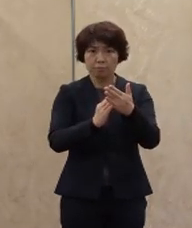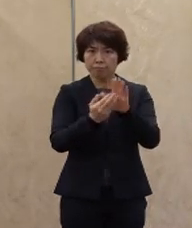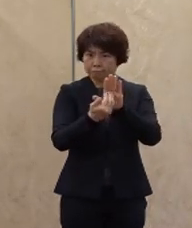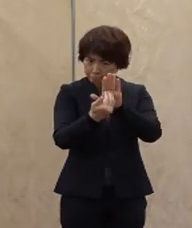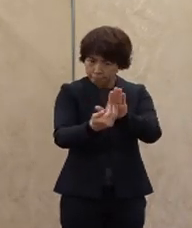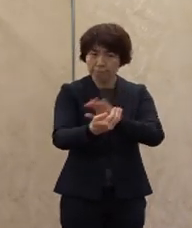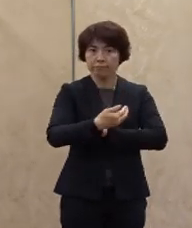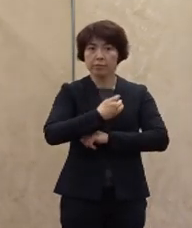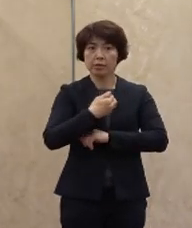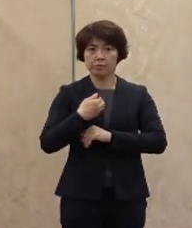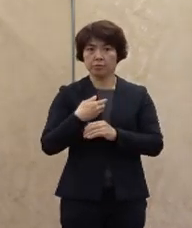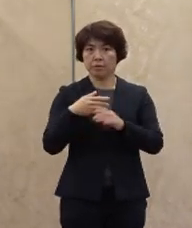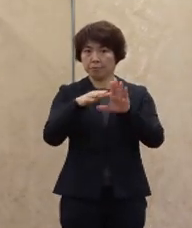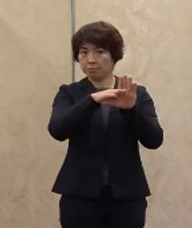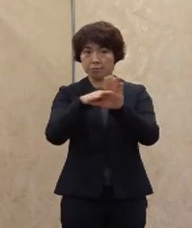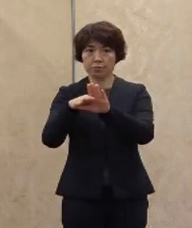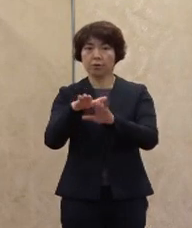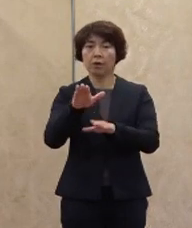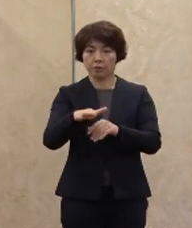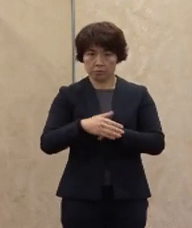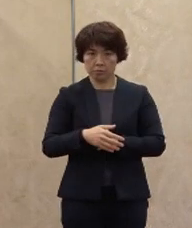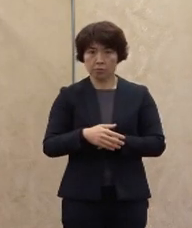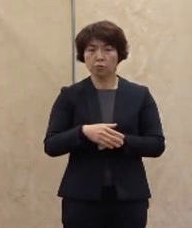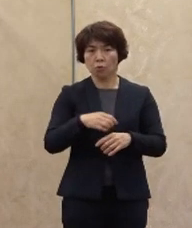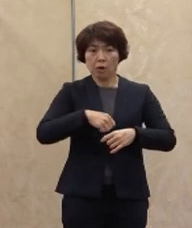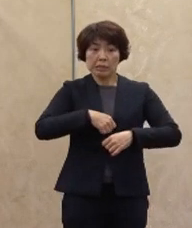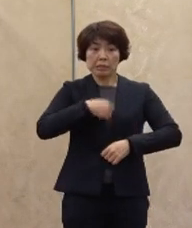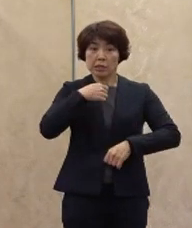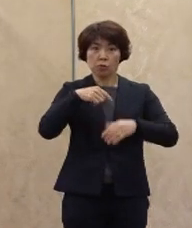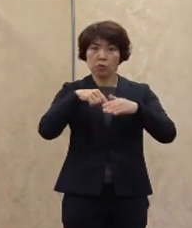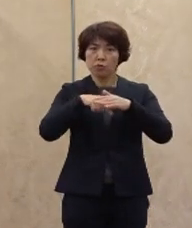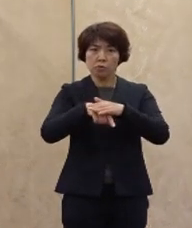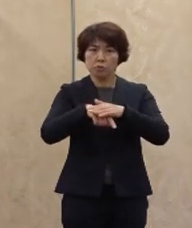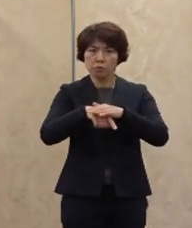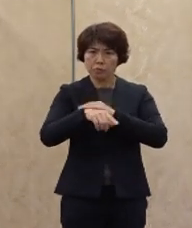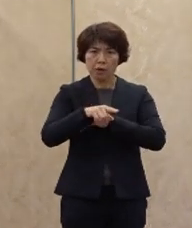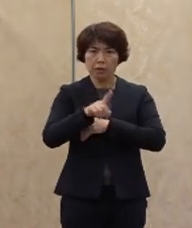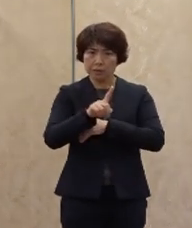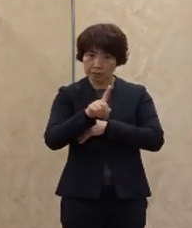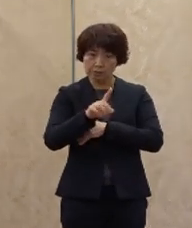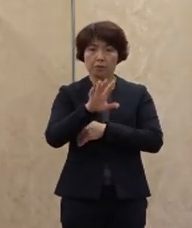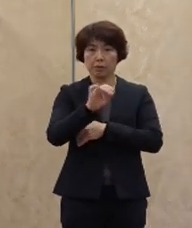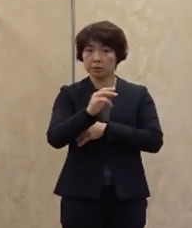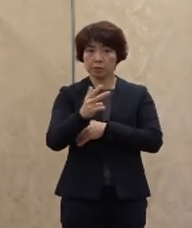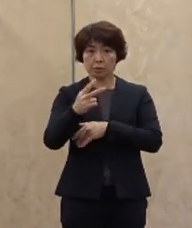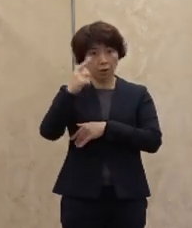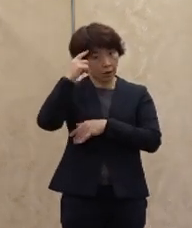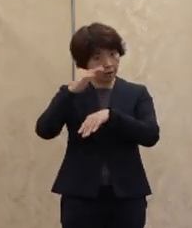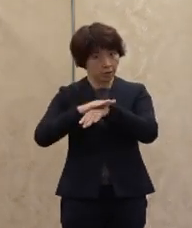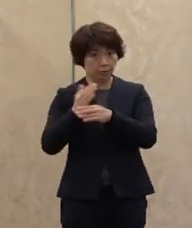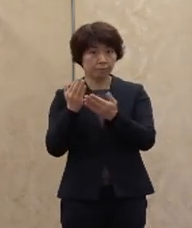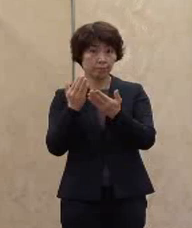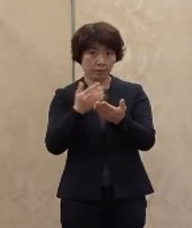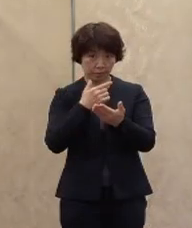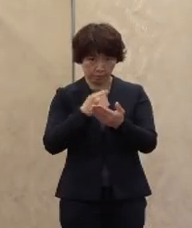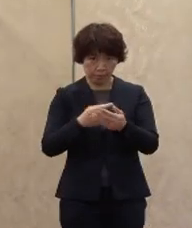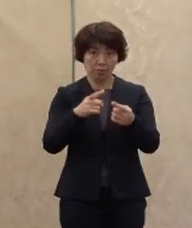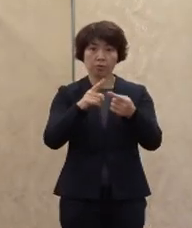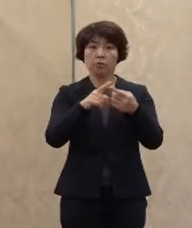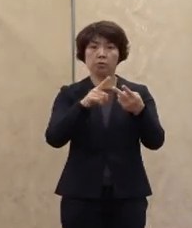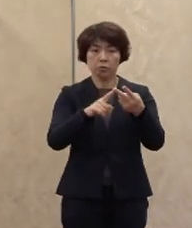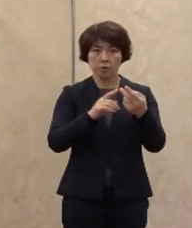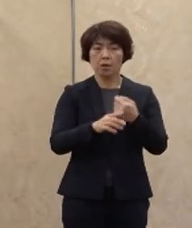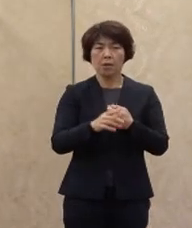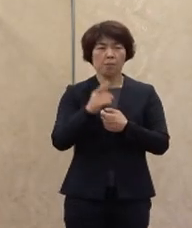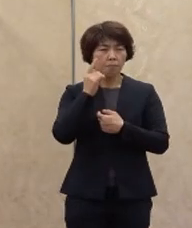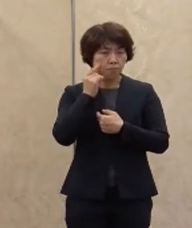文言があるんですけども、知事としてその正当な理由というのは何であるとお考えかというのと、そのもし仮にですけど当たらればの話なん